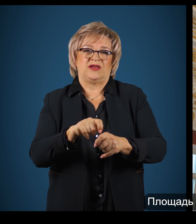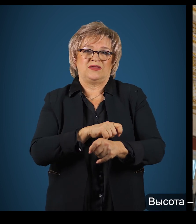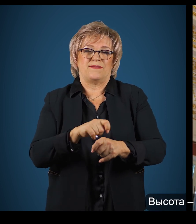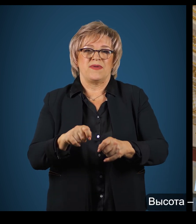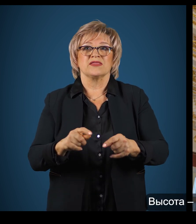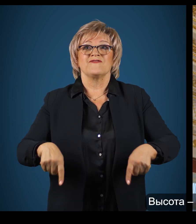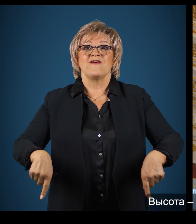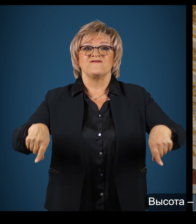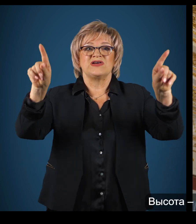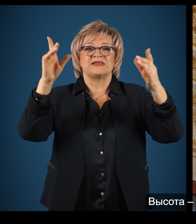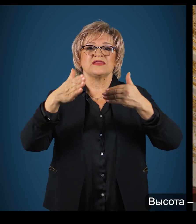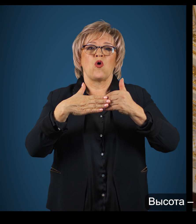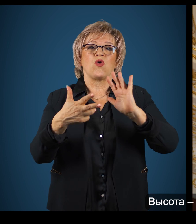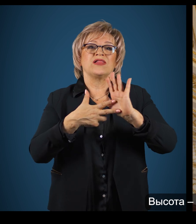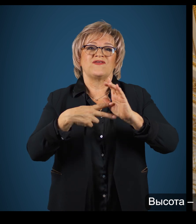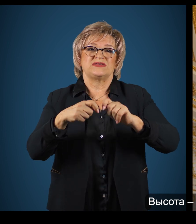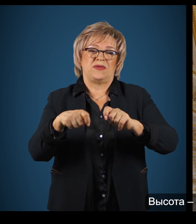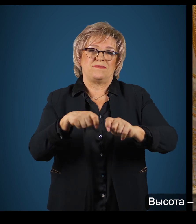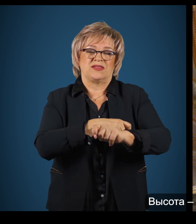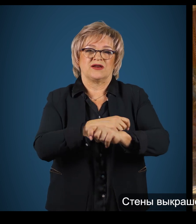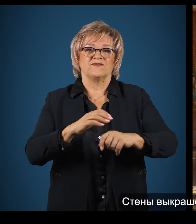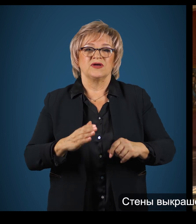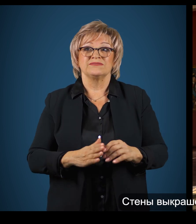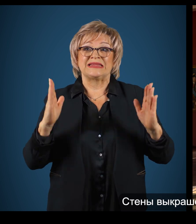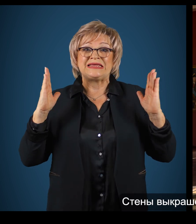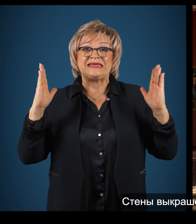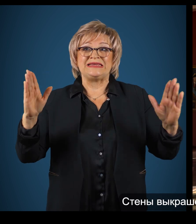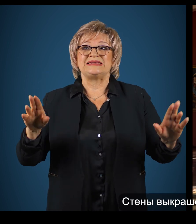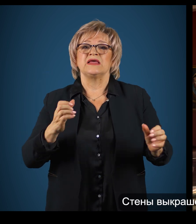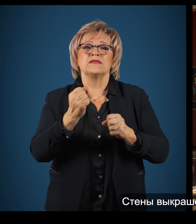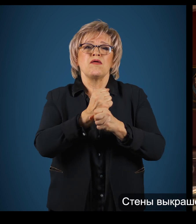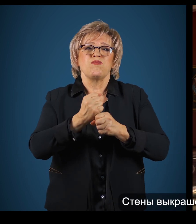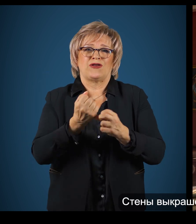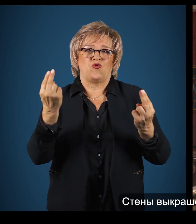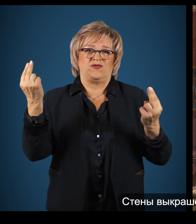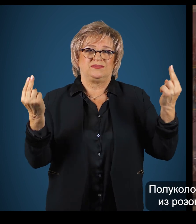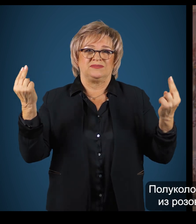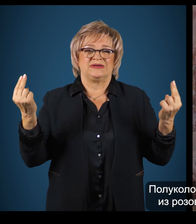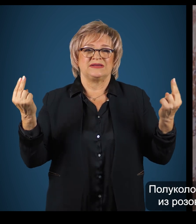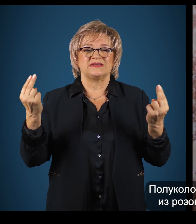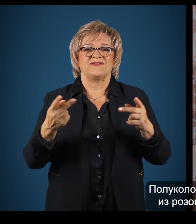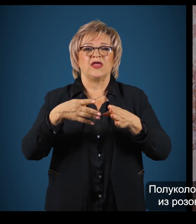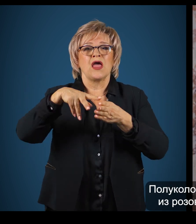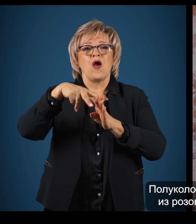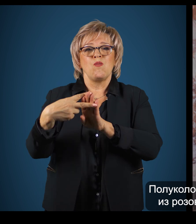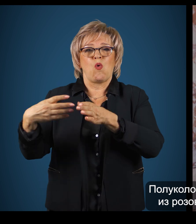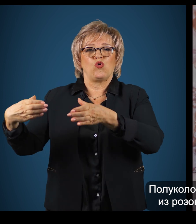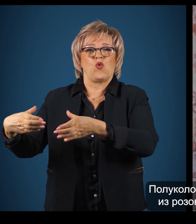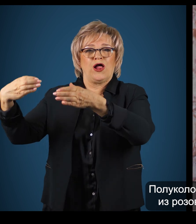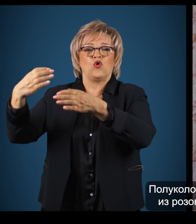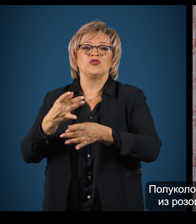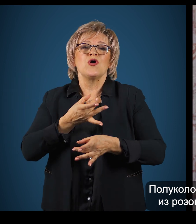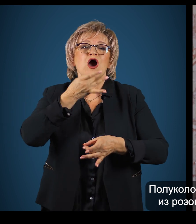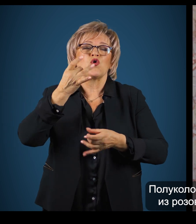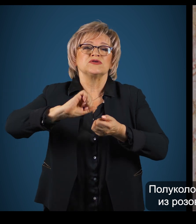метров высота около 8 метров стены выкрашены в бордовый цвет полуколонны выполнены